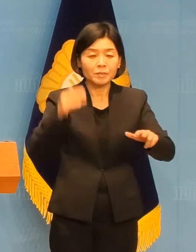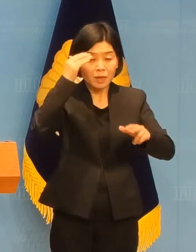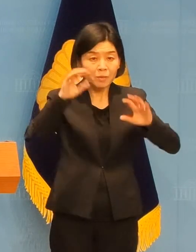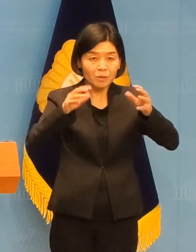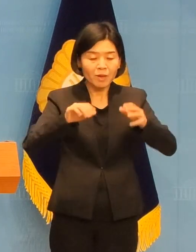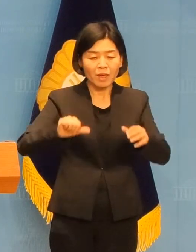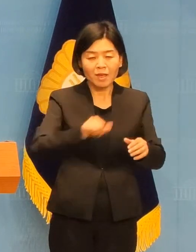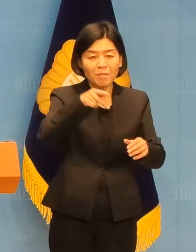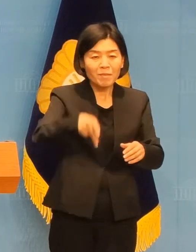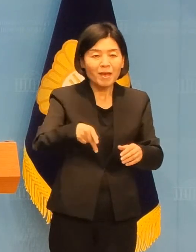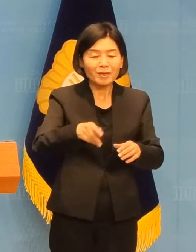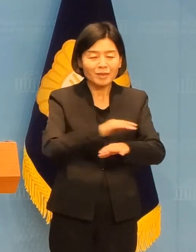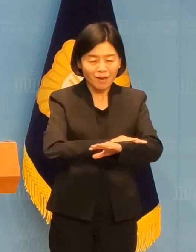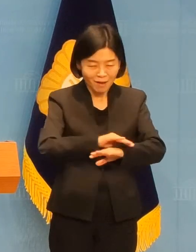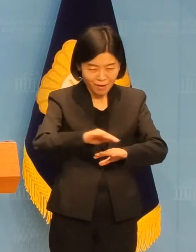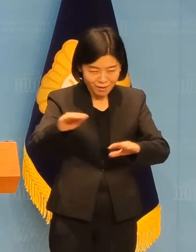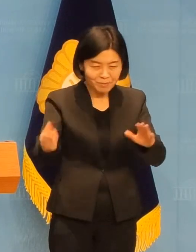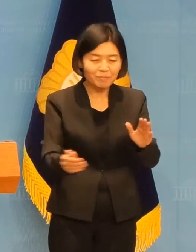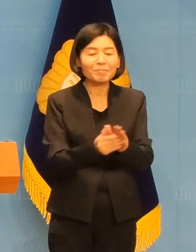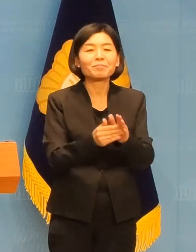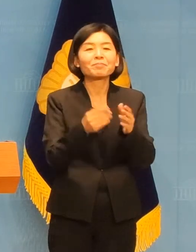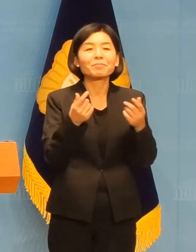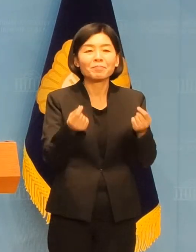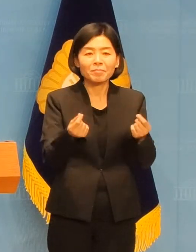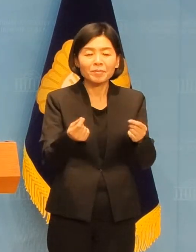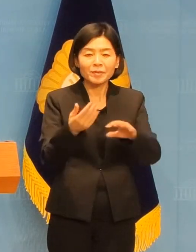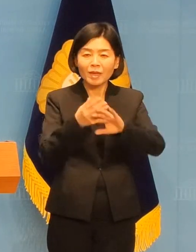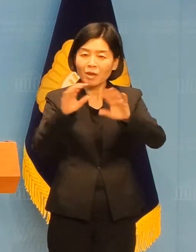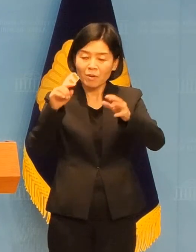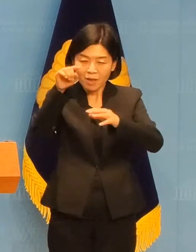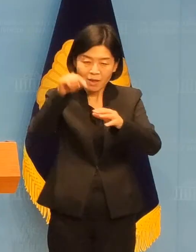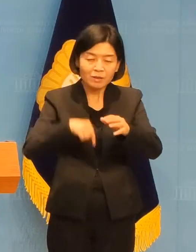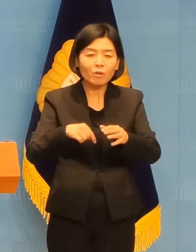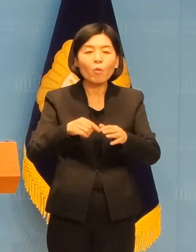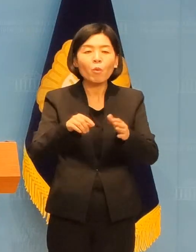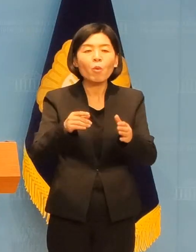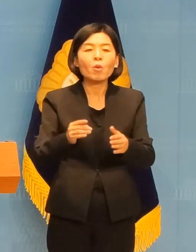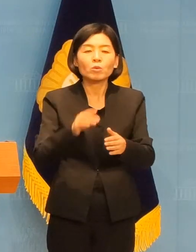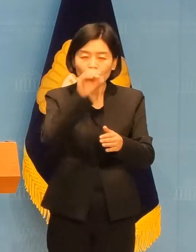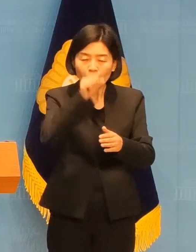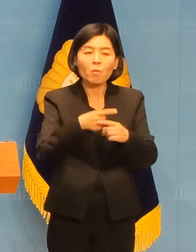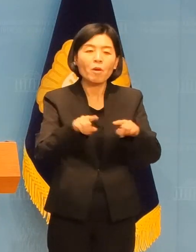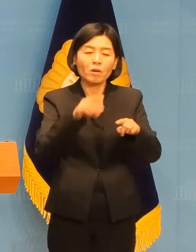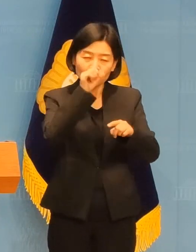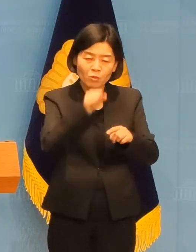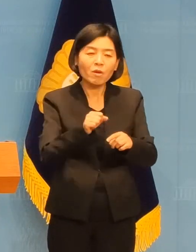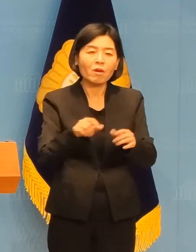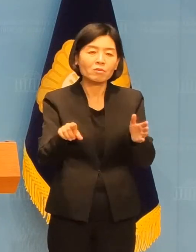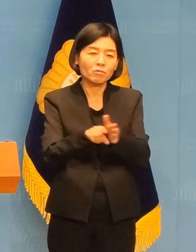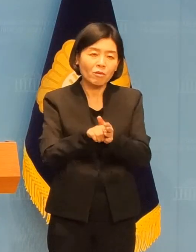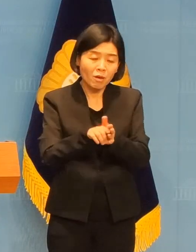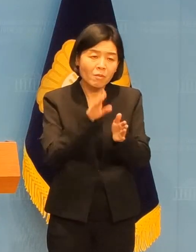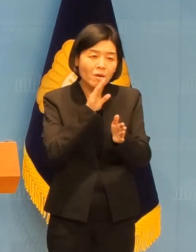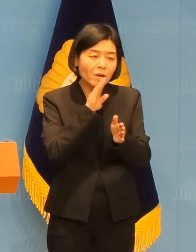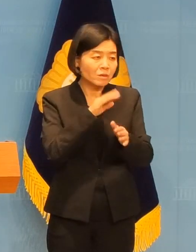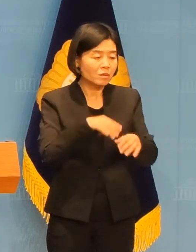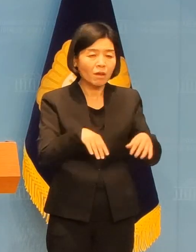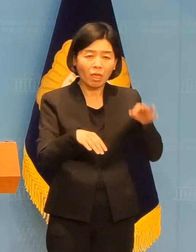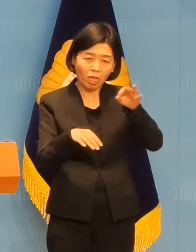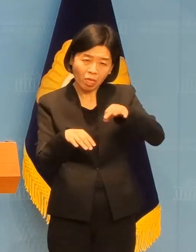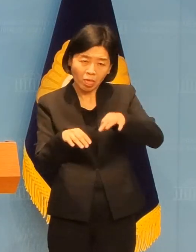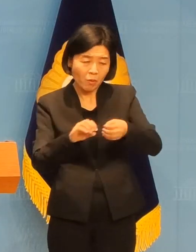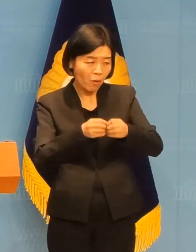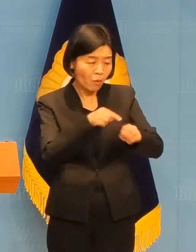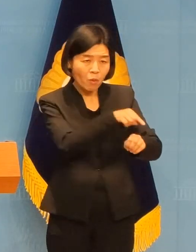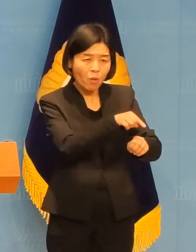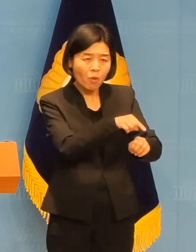에이펙을 성공적으로 마무리하며 국내외로부터 높은 평가와 신뢰를 얻고 있습니다. 그러나 이를 폄훼하고 왜곡하려고 하는 시도 또한